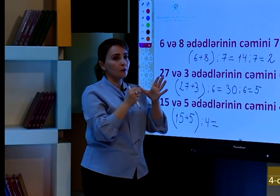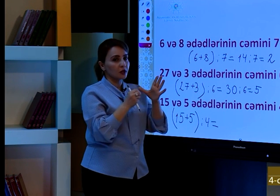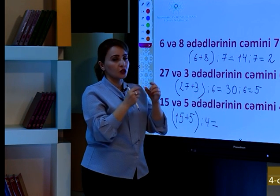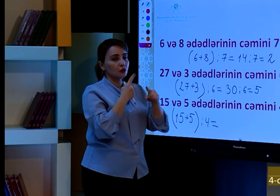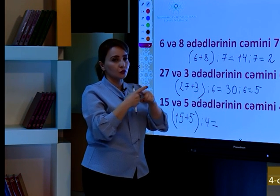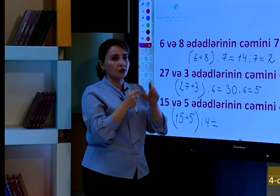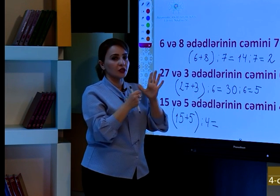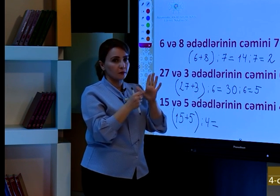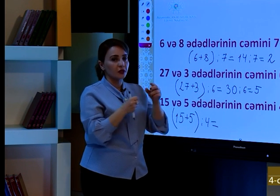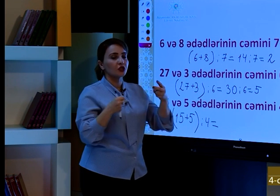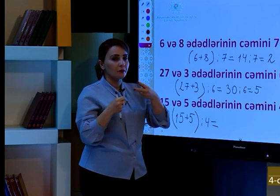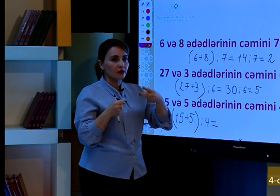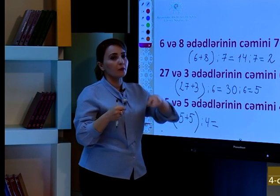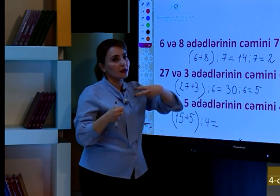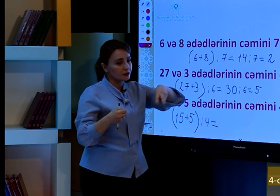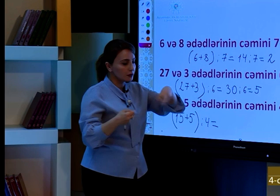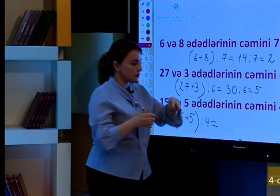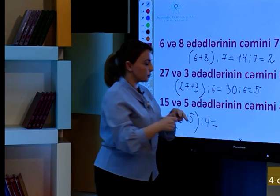15 üstəgəl 5 bərabərdir 20.